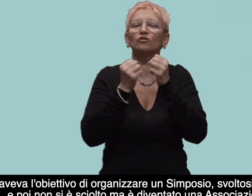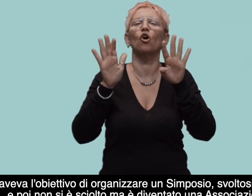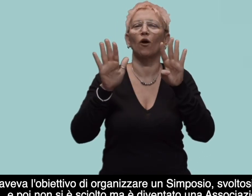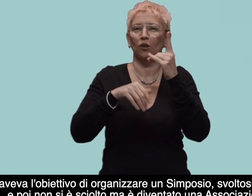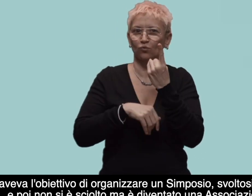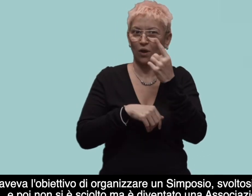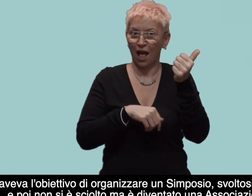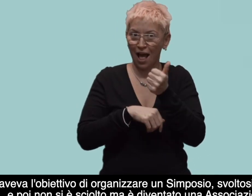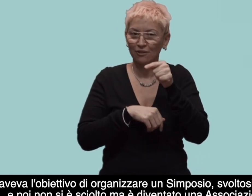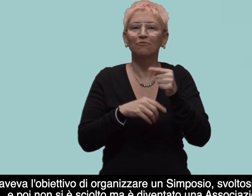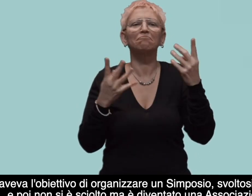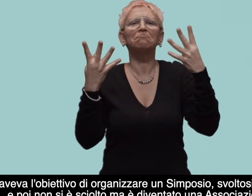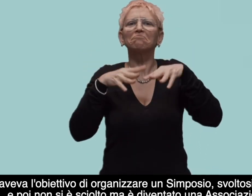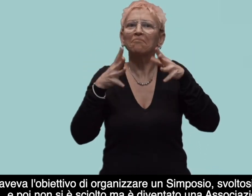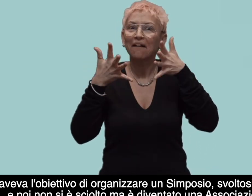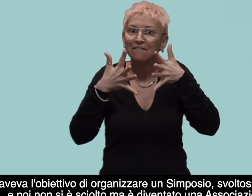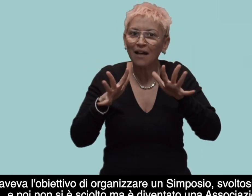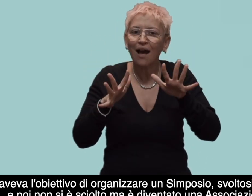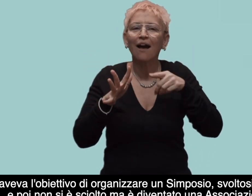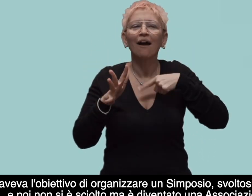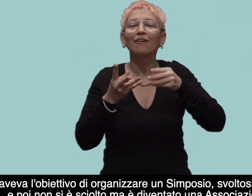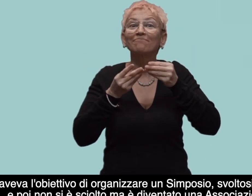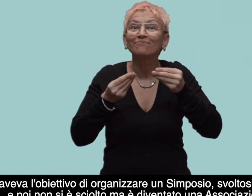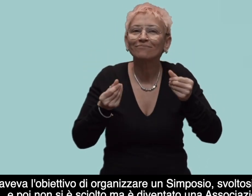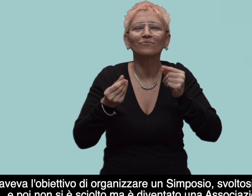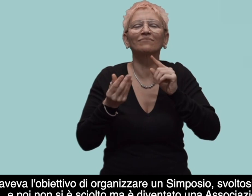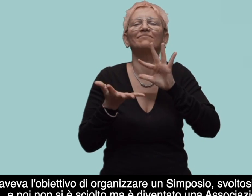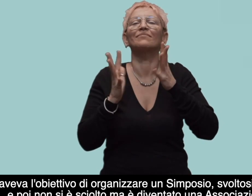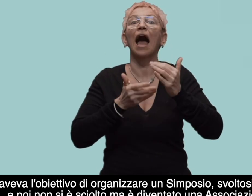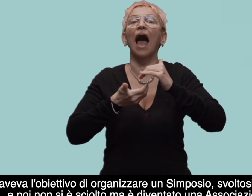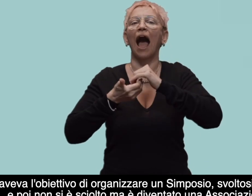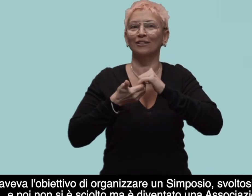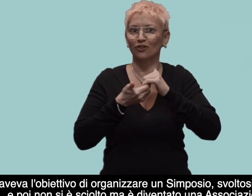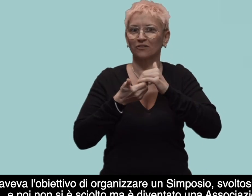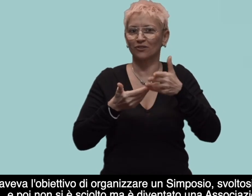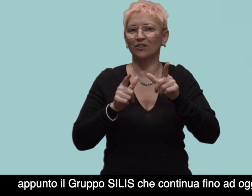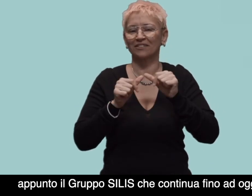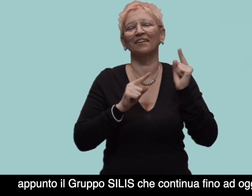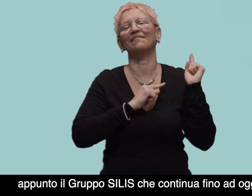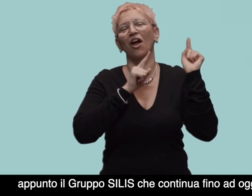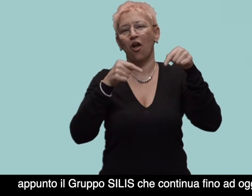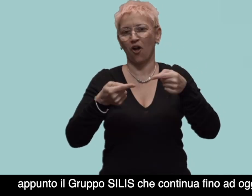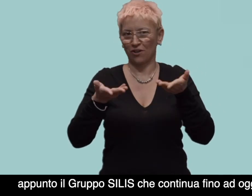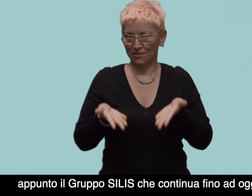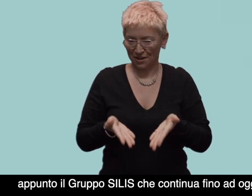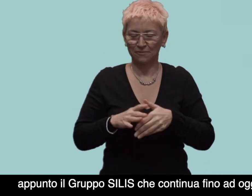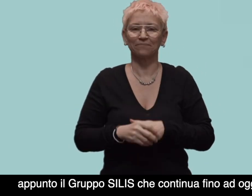simposio svolto sino al 91 poi non si è sciolto ma è diventato un associazione appunto il gruppo cities che continua fino ad